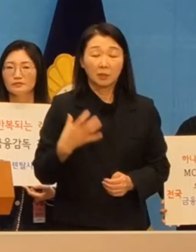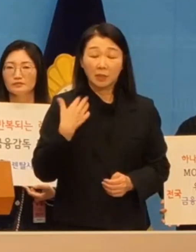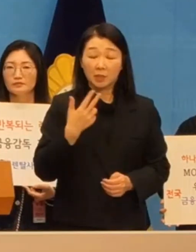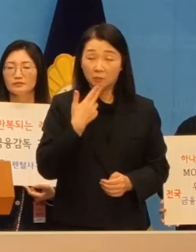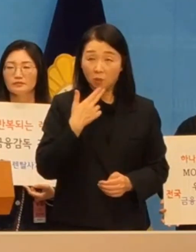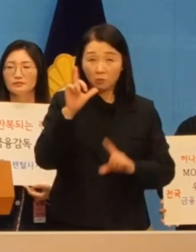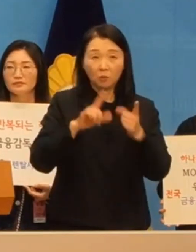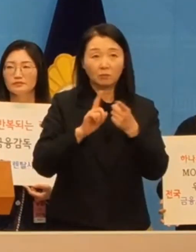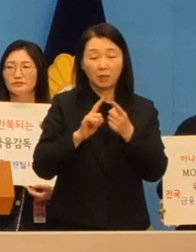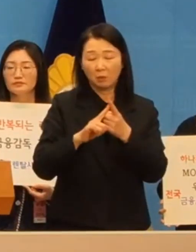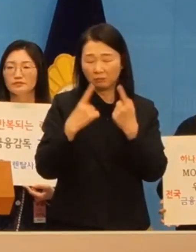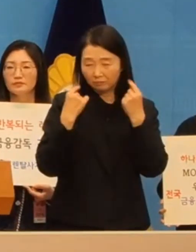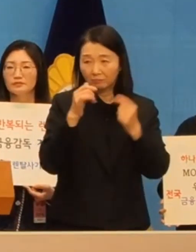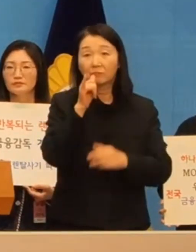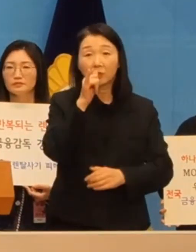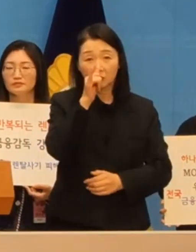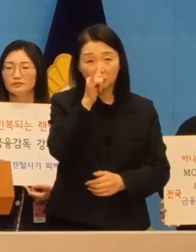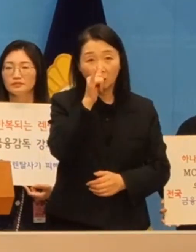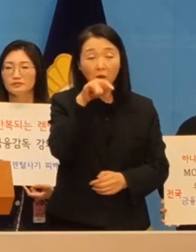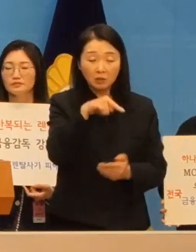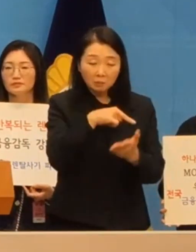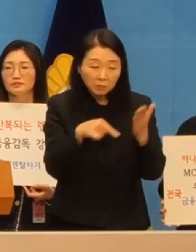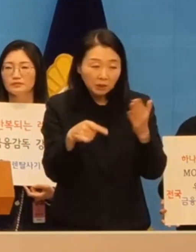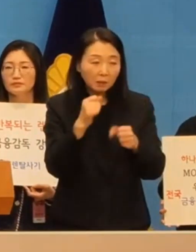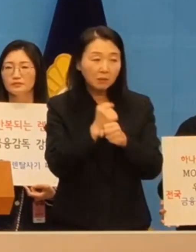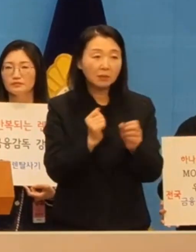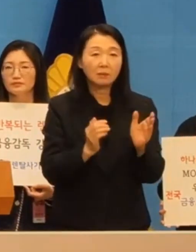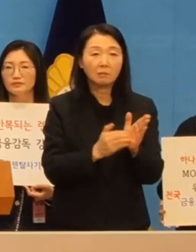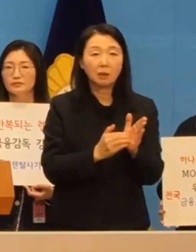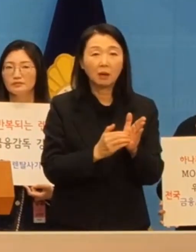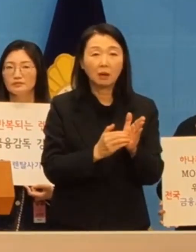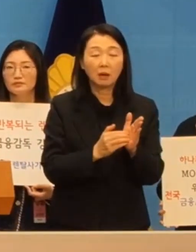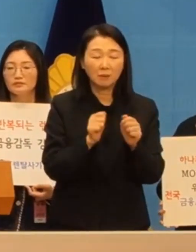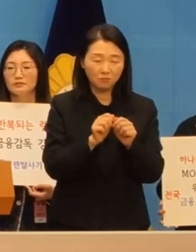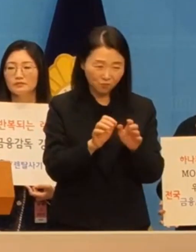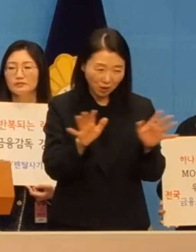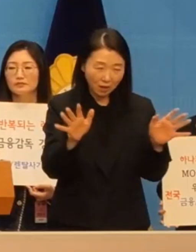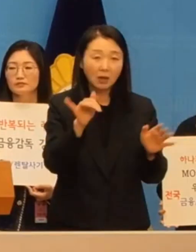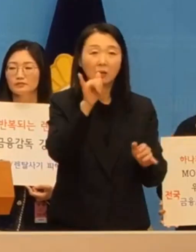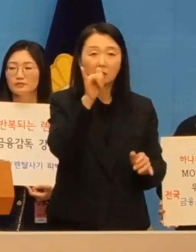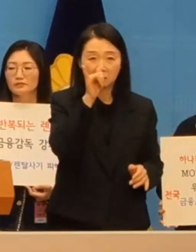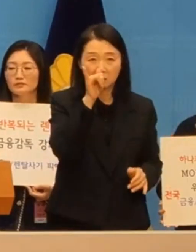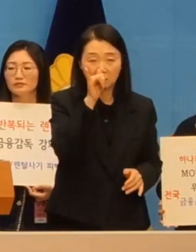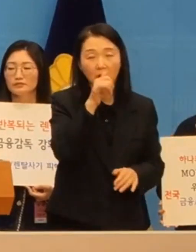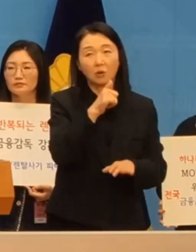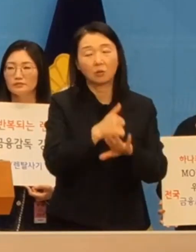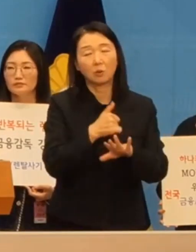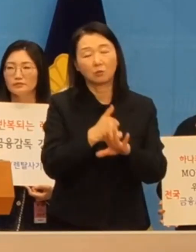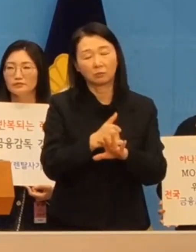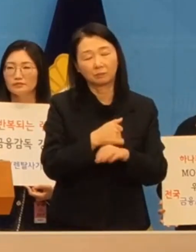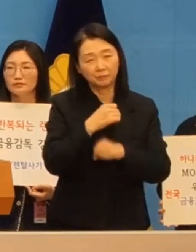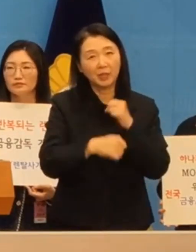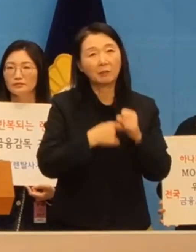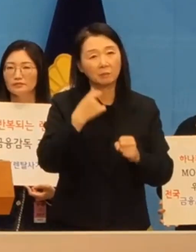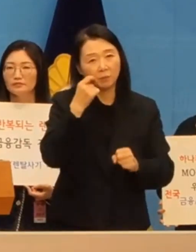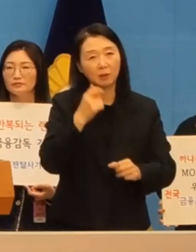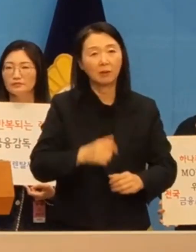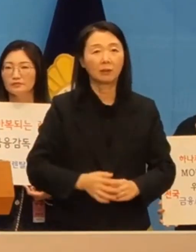태도로 일관함으로써 이런 피해를 만들었고 확산시켰다는 책임에서 벗어날 수